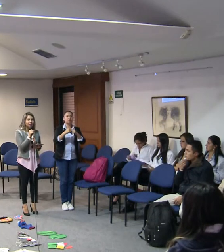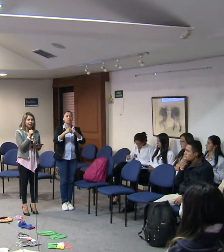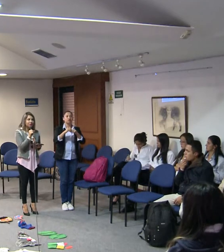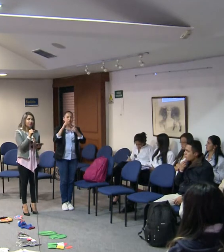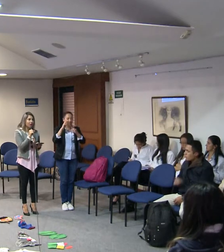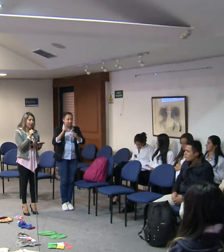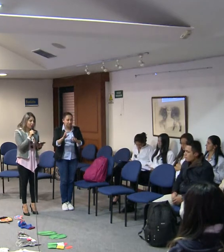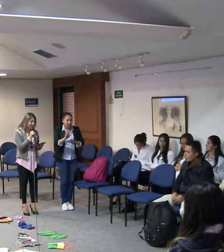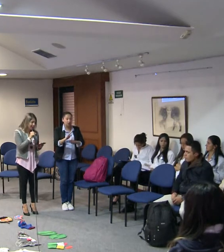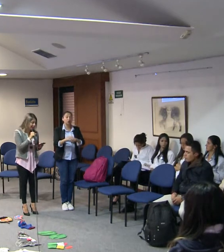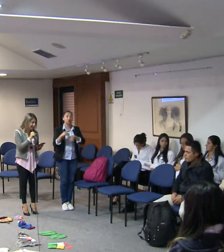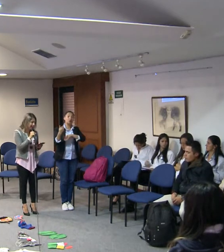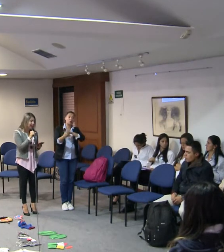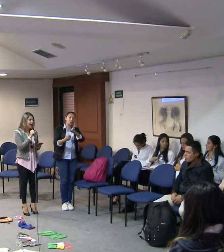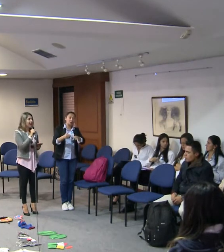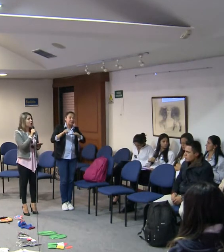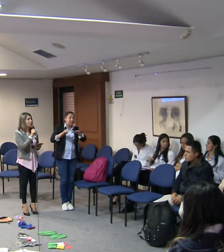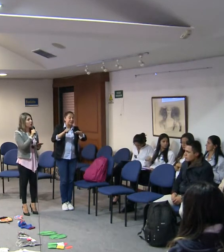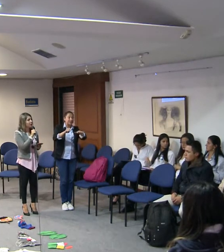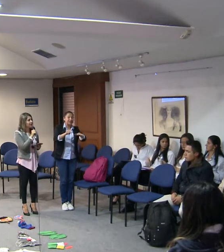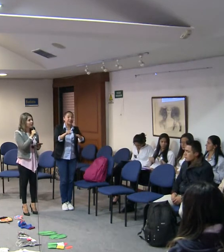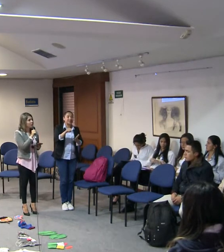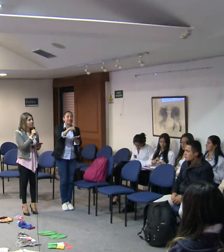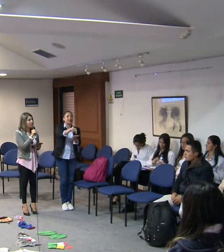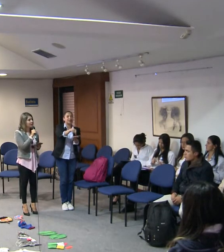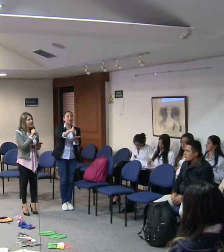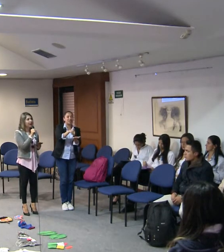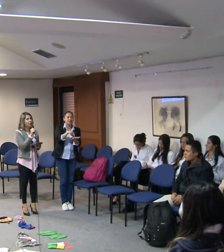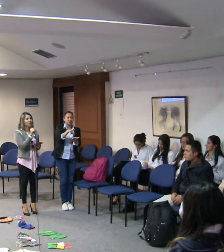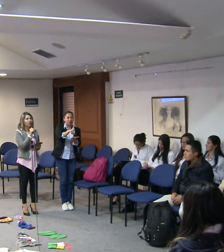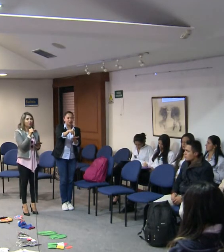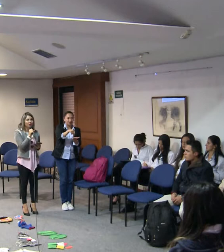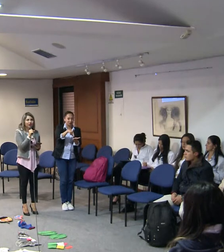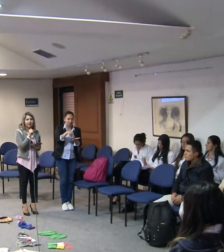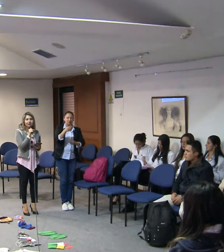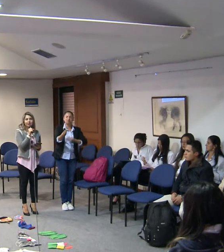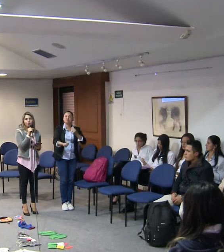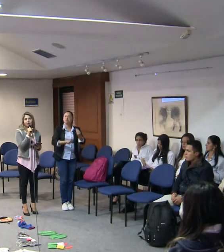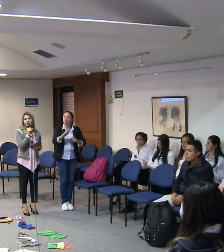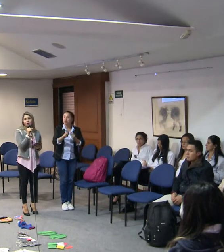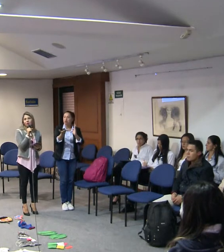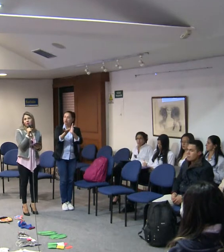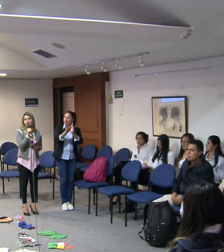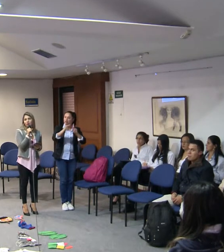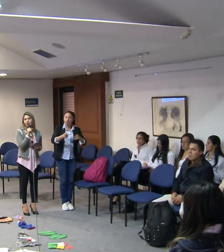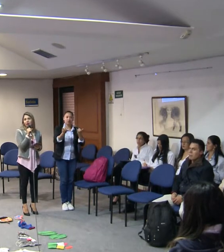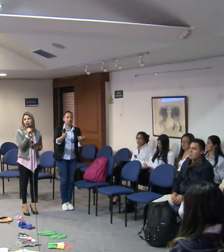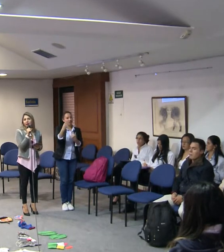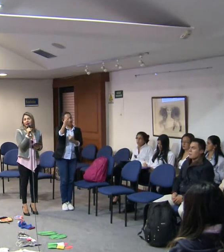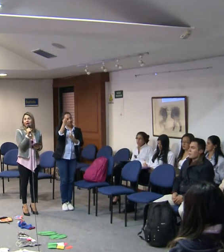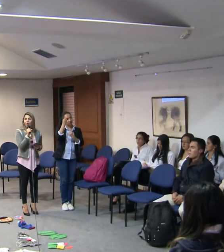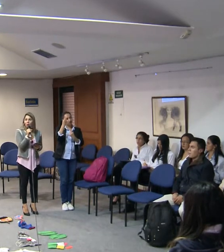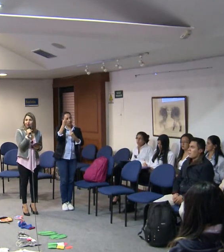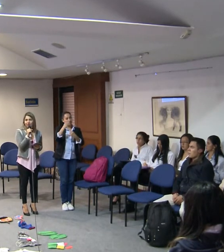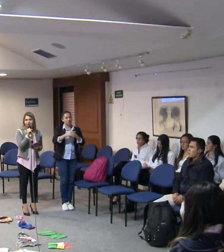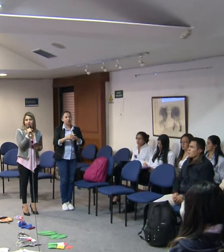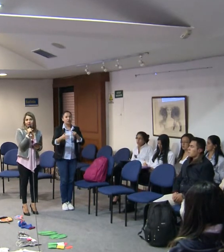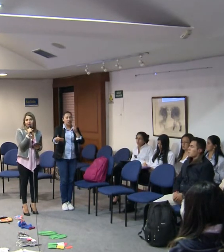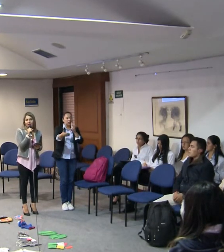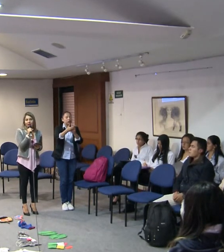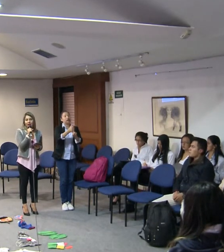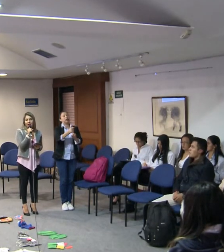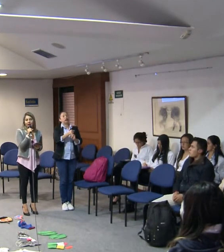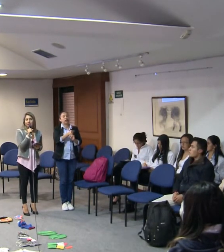serie de semilleros a lo largo del semestre, en donde lo que hacemos es que los estudiantes que se encuentran en formación